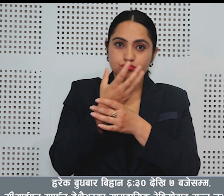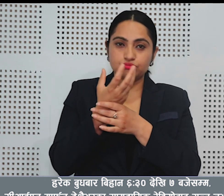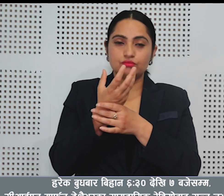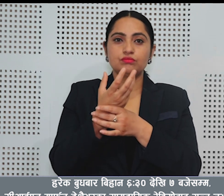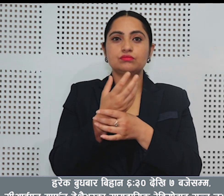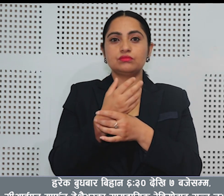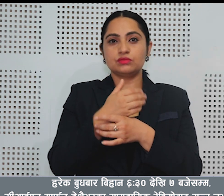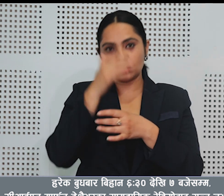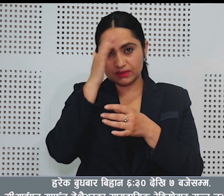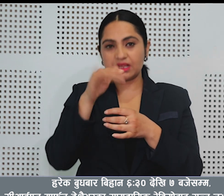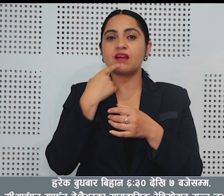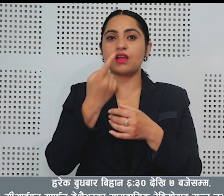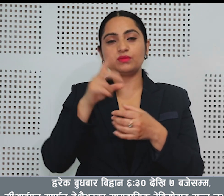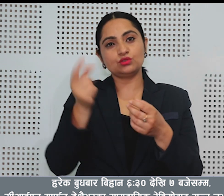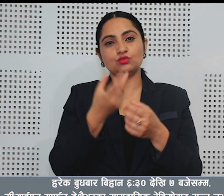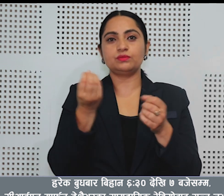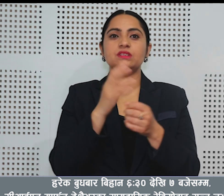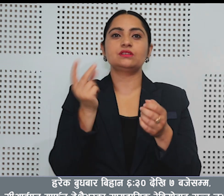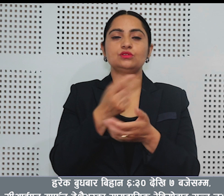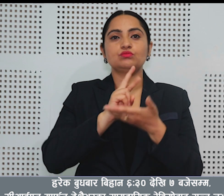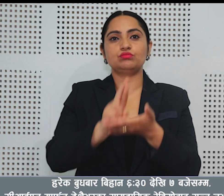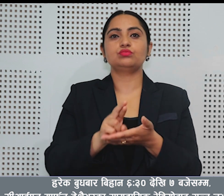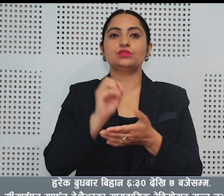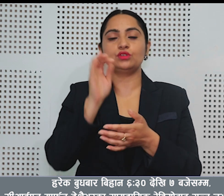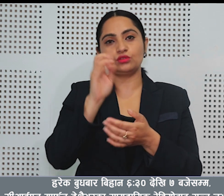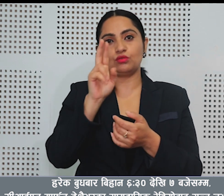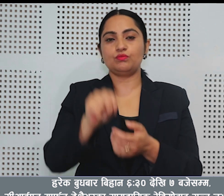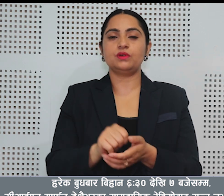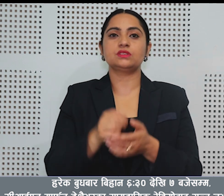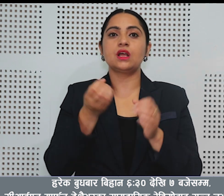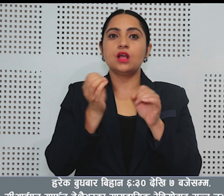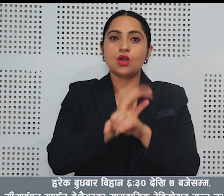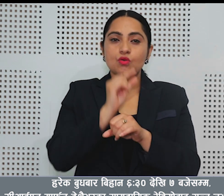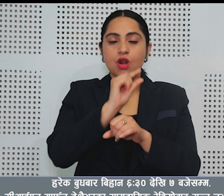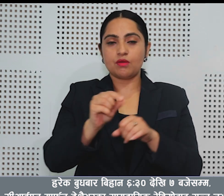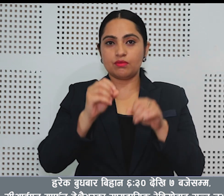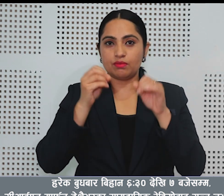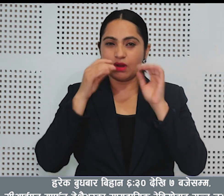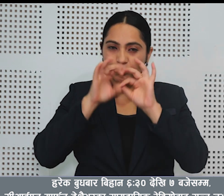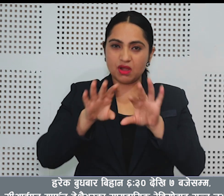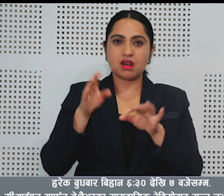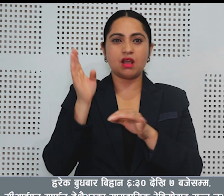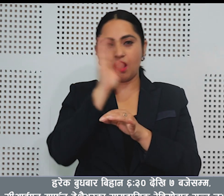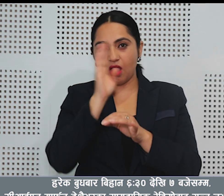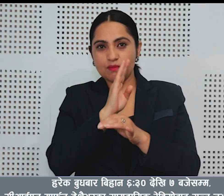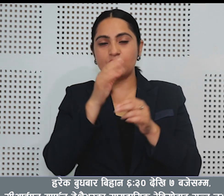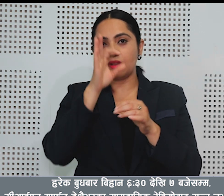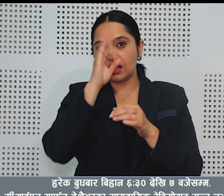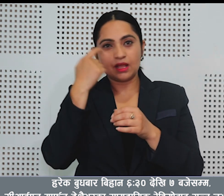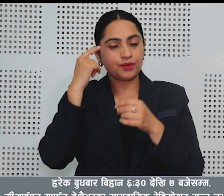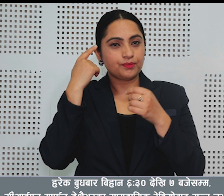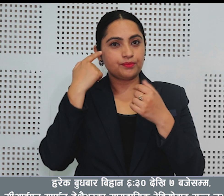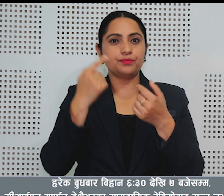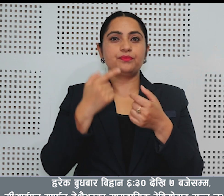हामीले राहत उद्धारका कामहरू गर्न सक्यौँ। साथै कोरोना महामारीका बारेमा फैलिएका अफवाहमा विज्ञको जवाफसहितको